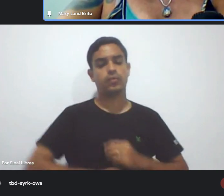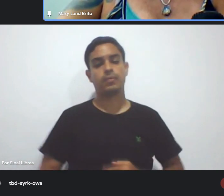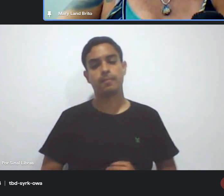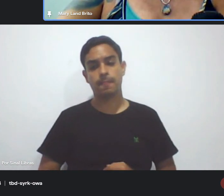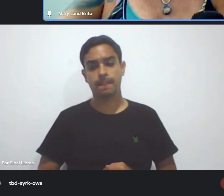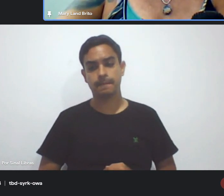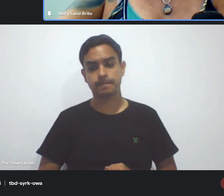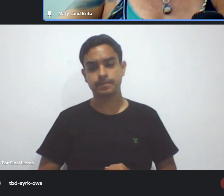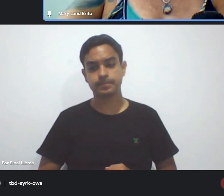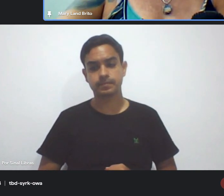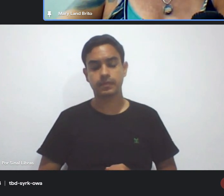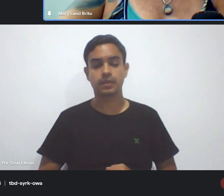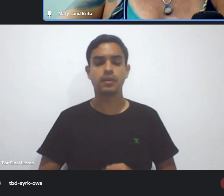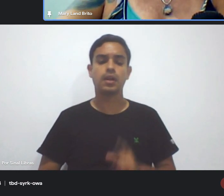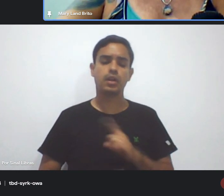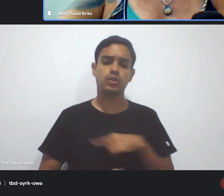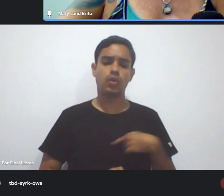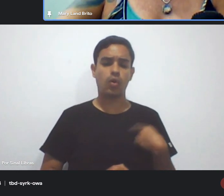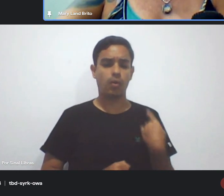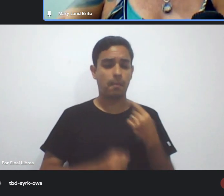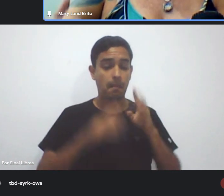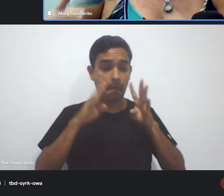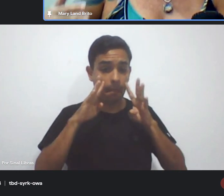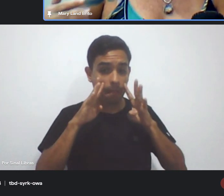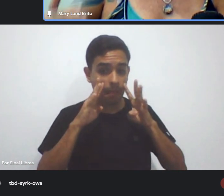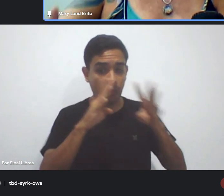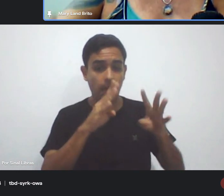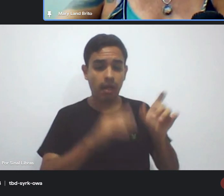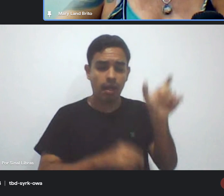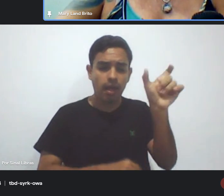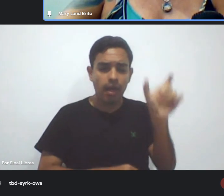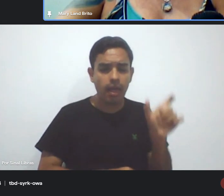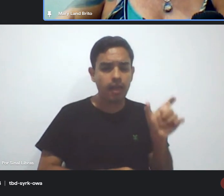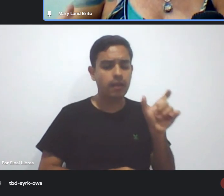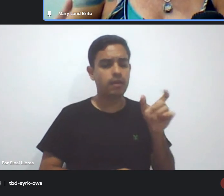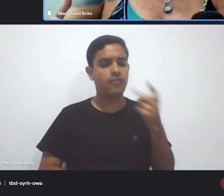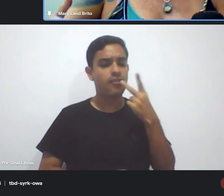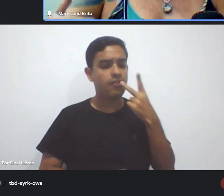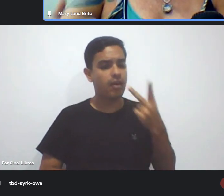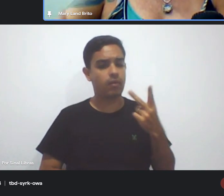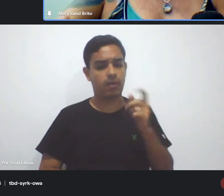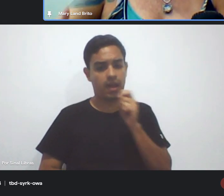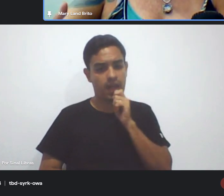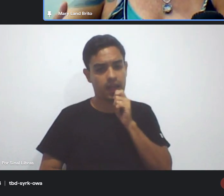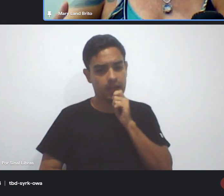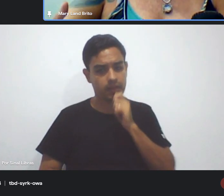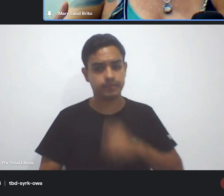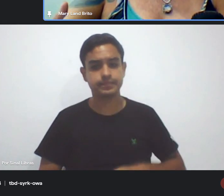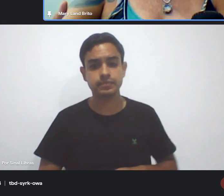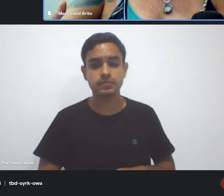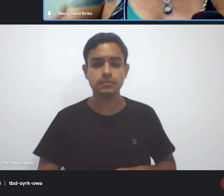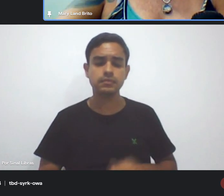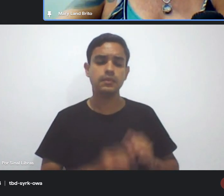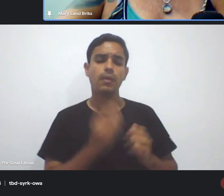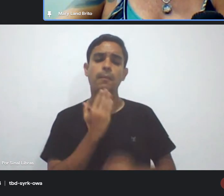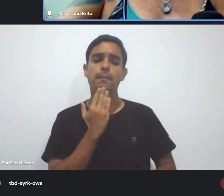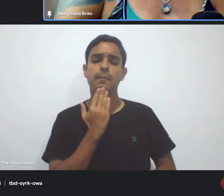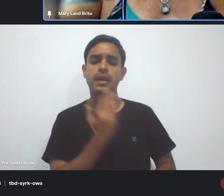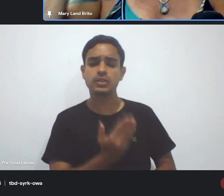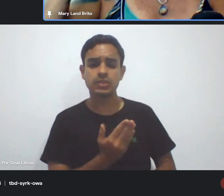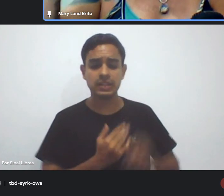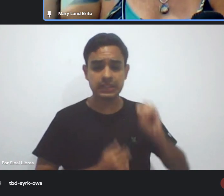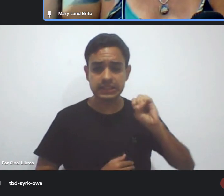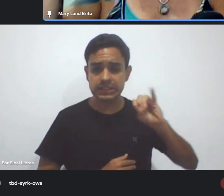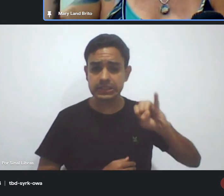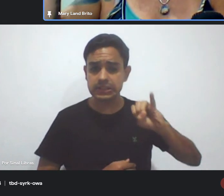dá prioridade a quem não falou ainda. E nesses 5 minutos, eu peço que quem não se audiodescreveu ainda, porque